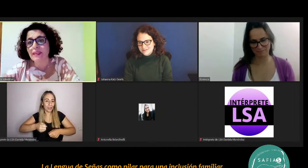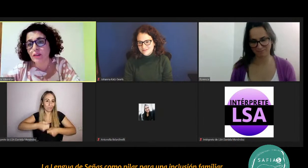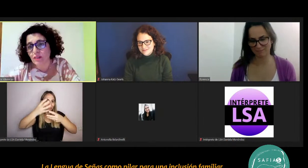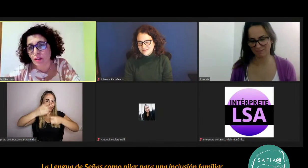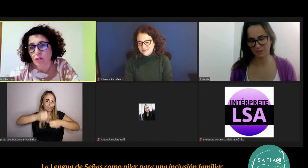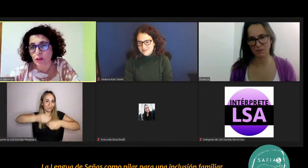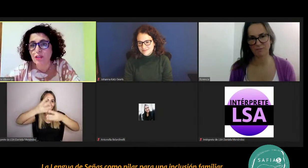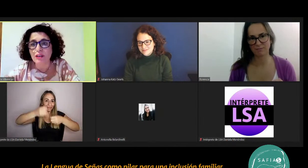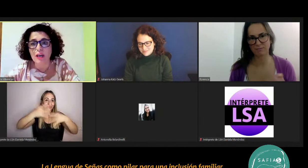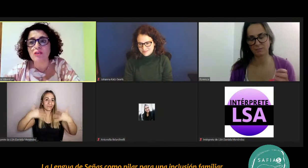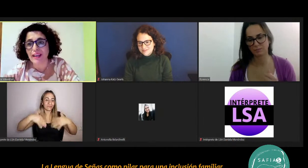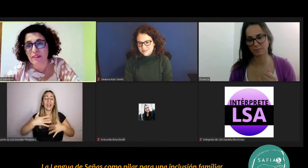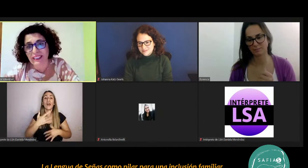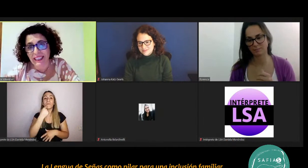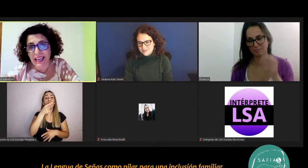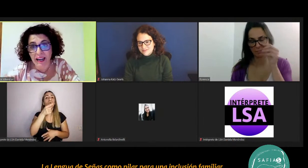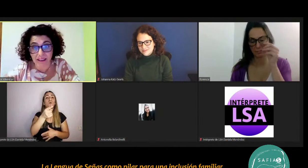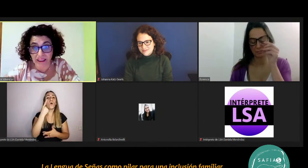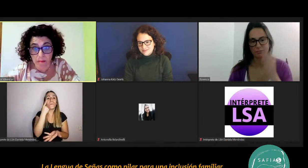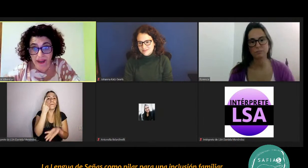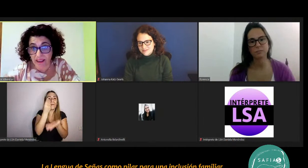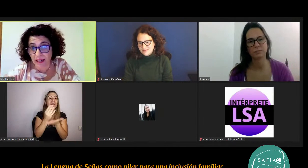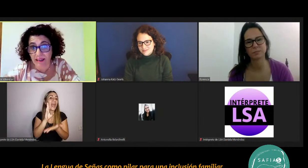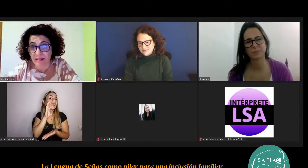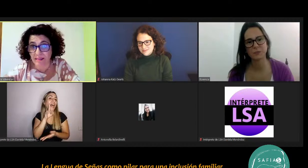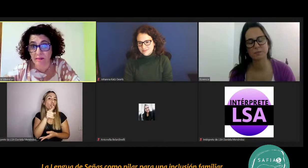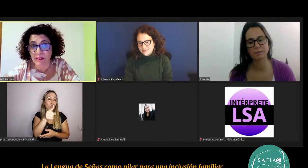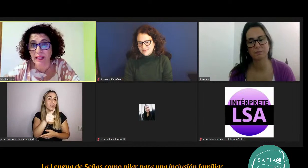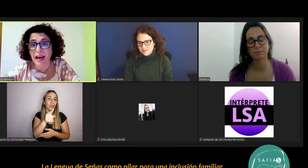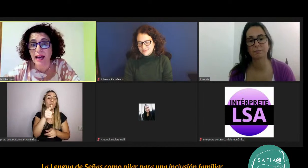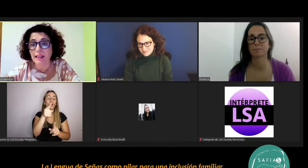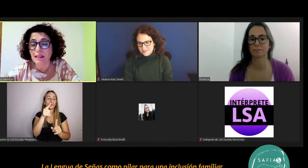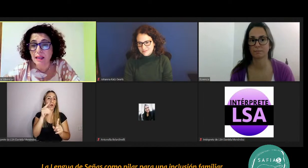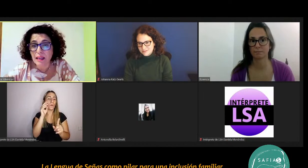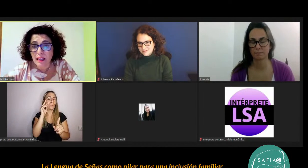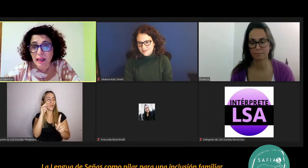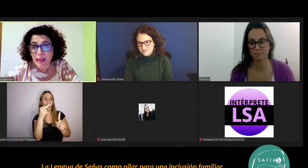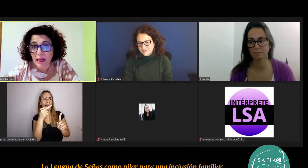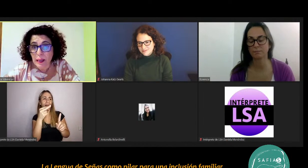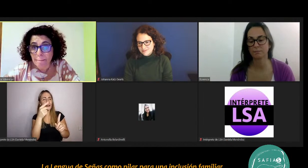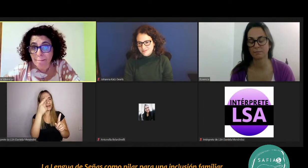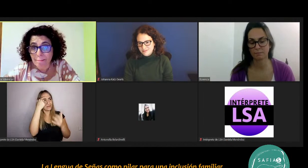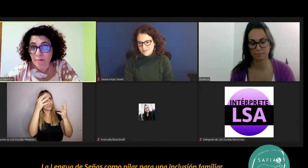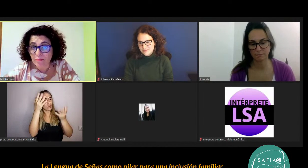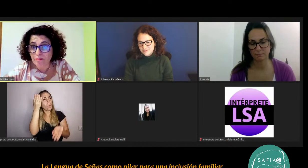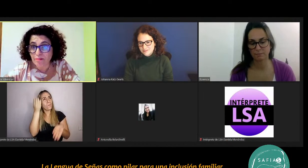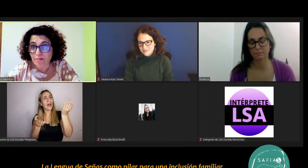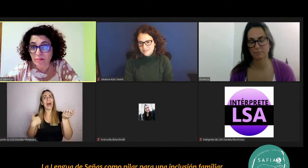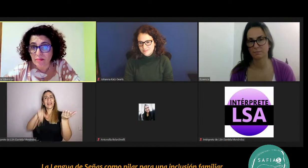Preguntan, viviendo en Estados Unidos, ¿qué cosa le faltaría a la Argentina para tener accesibilidad?